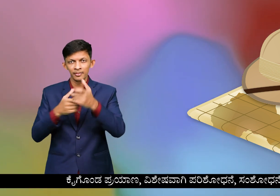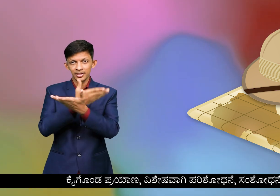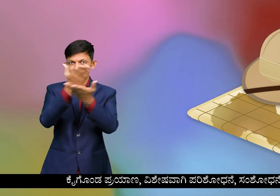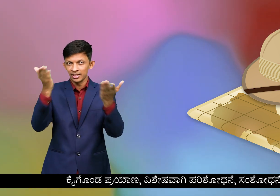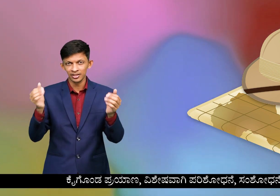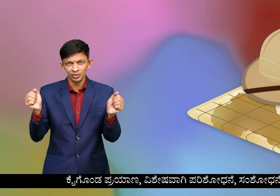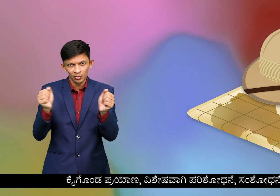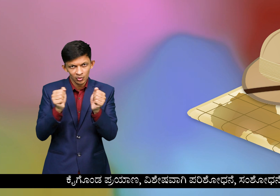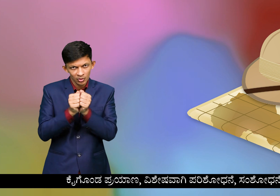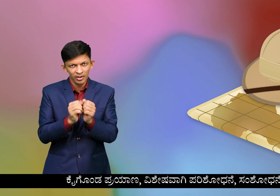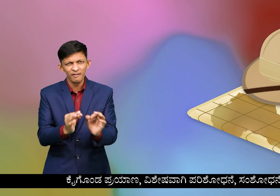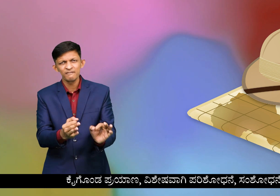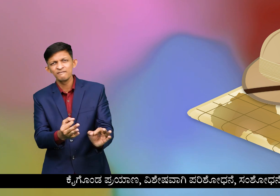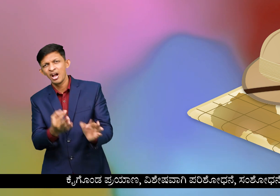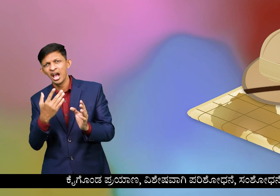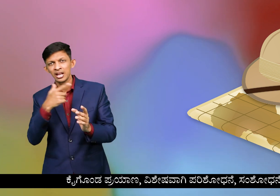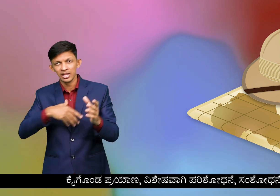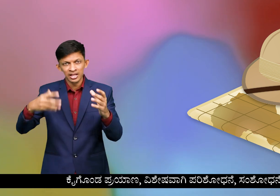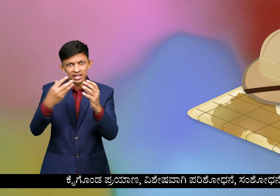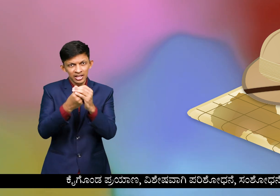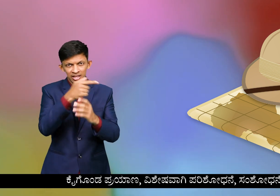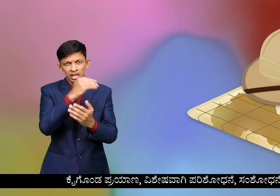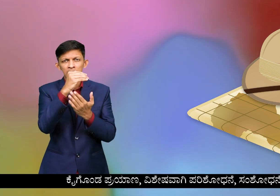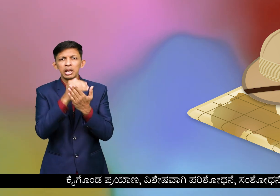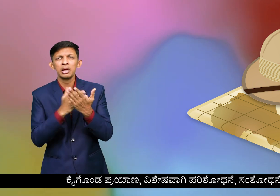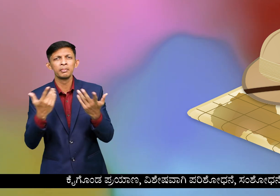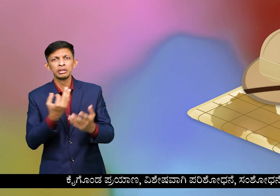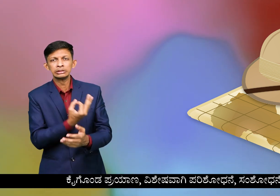ವಿಶೇಷವಾಗಿ ಪರಿಶೋಧನೆ, ಸಂಶೋಧನೆ ಅಥವಾ ಯುದ್ಧ.